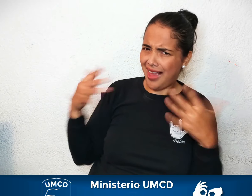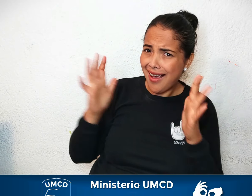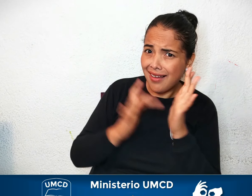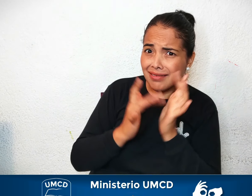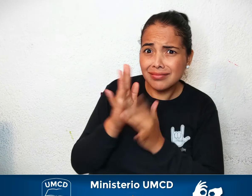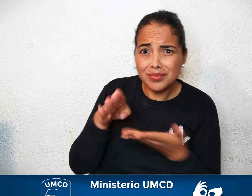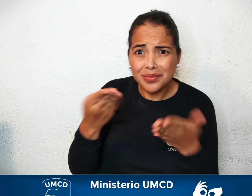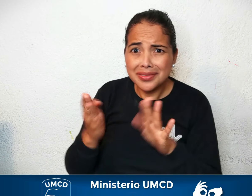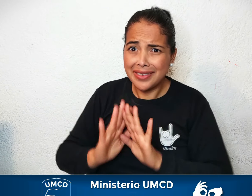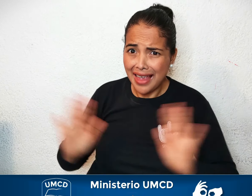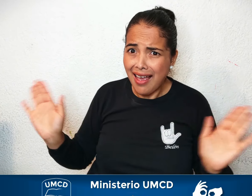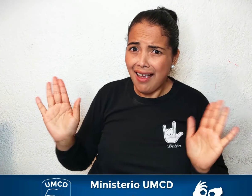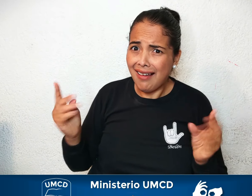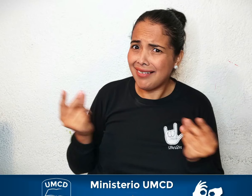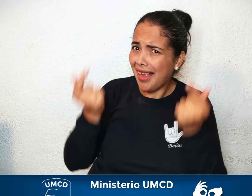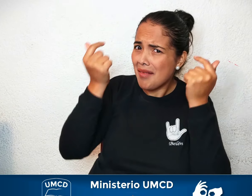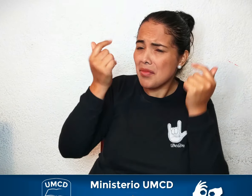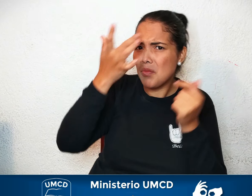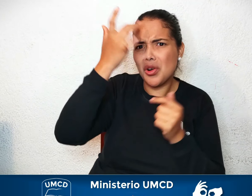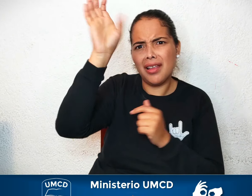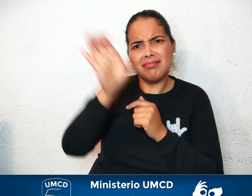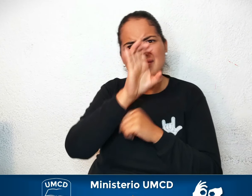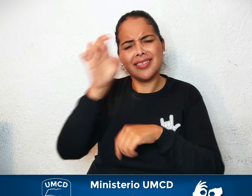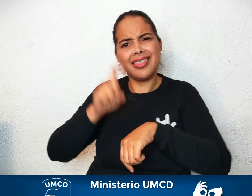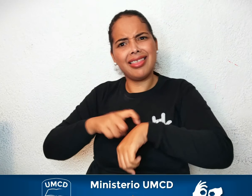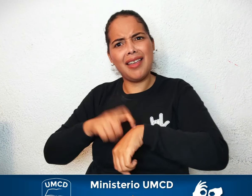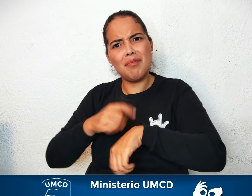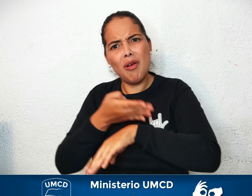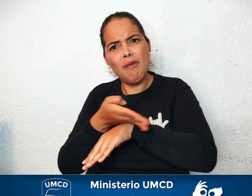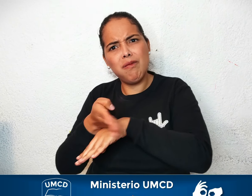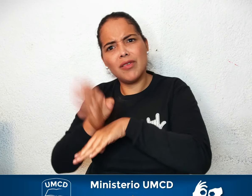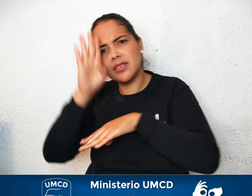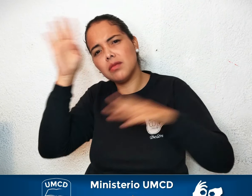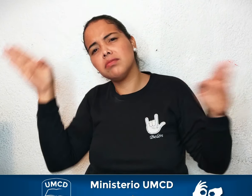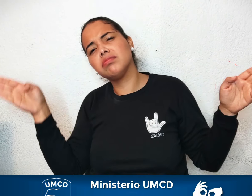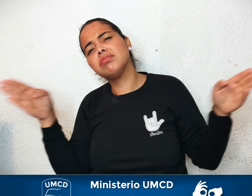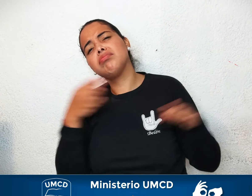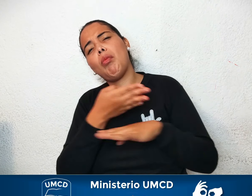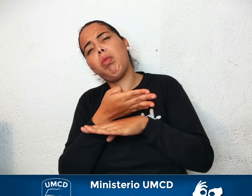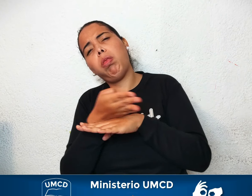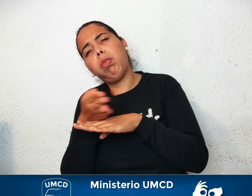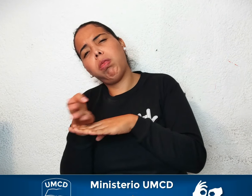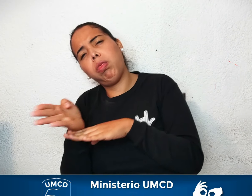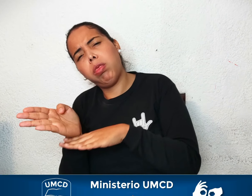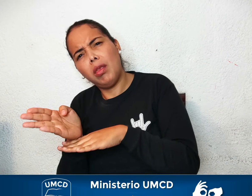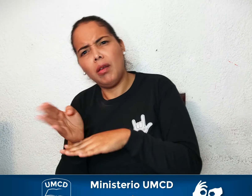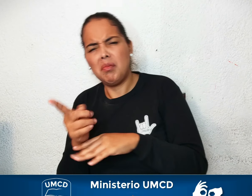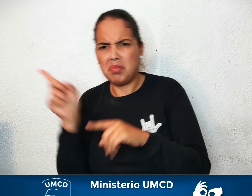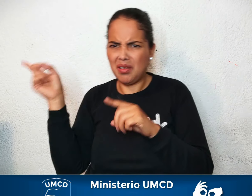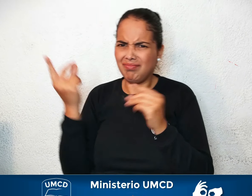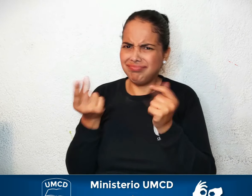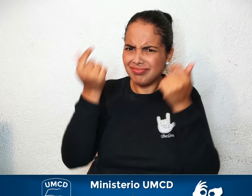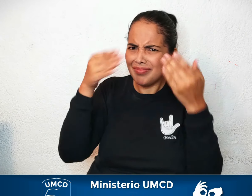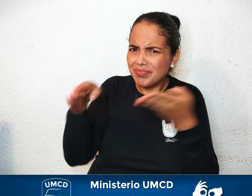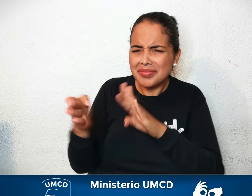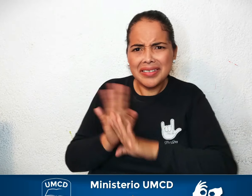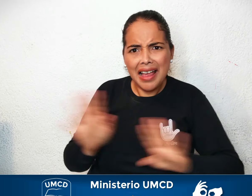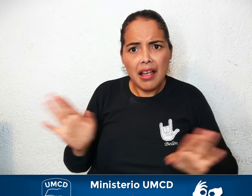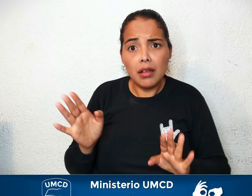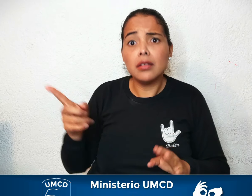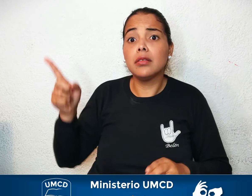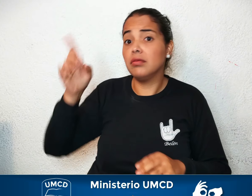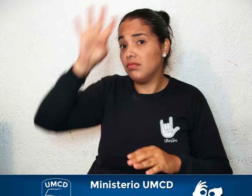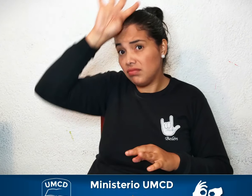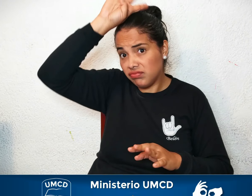pregunta si es que realmente Jesús había muerto, porque normalmente una persona que es crucificada no muere tan pronto, a lo